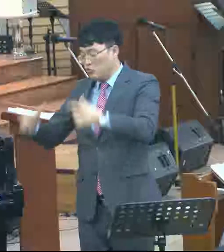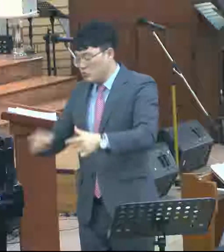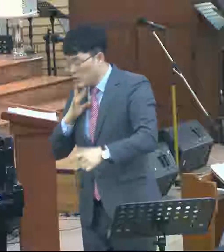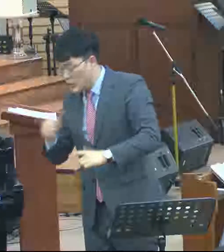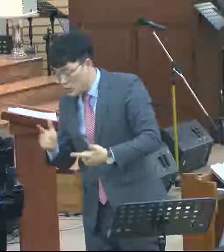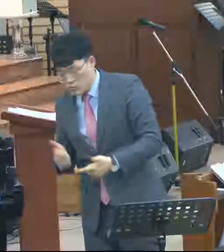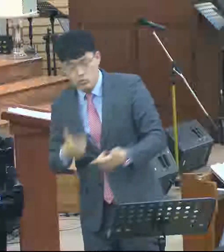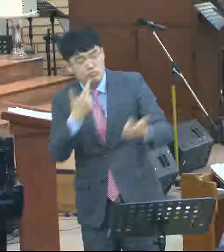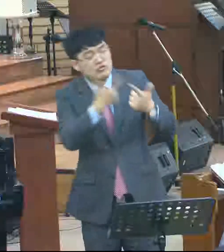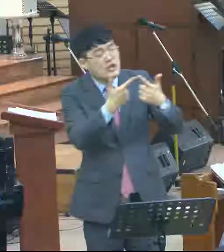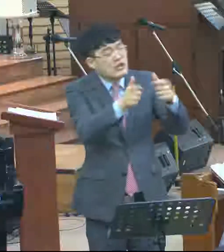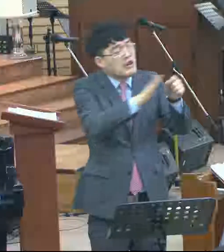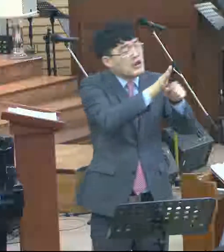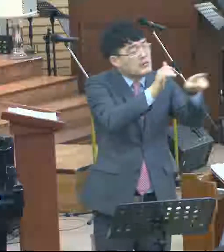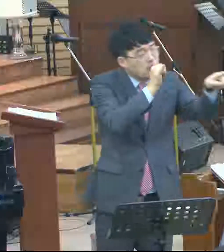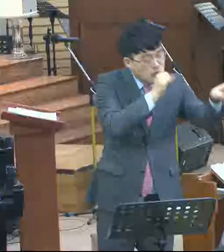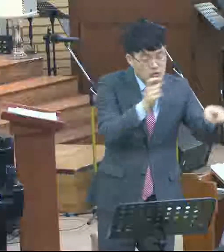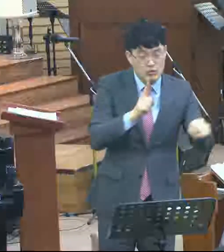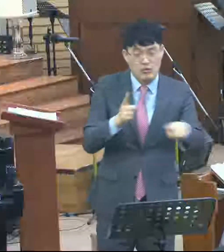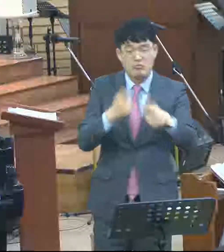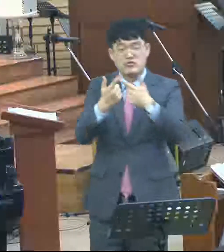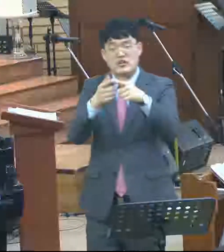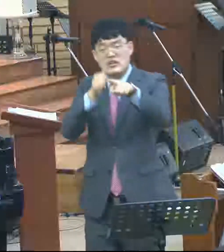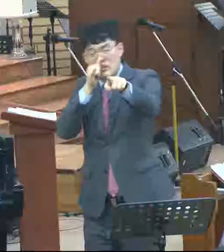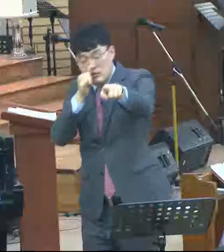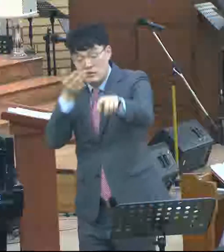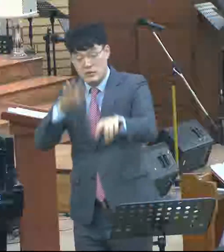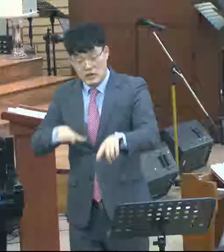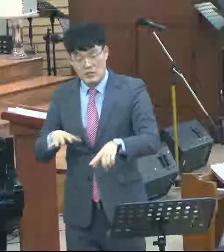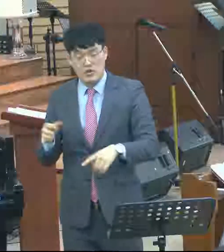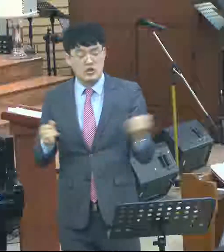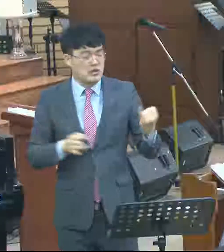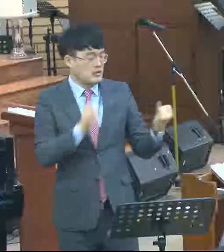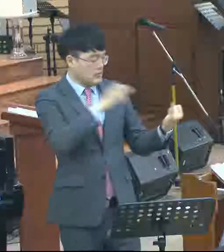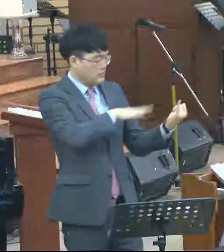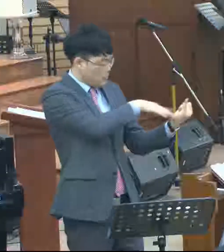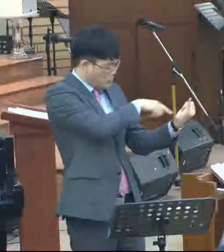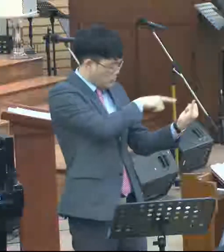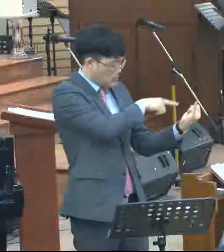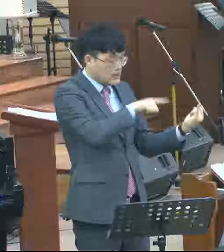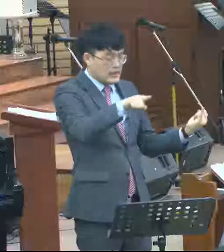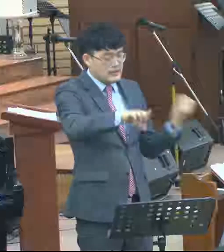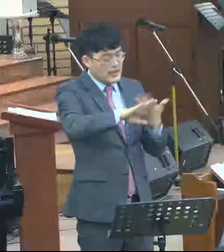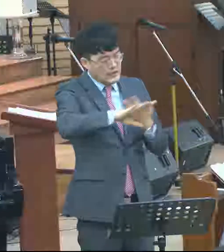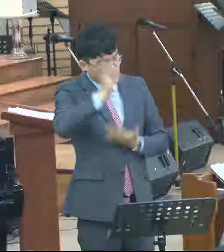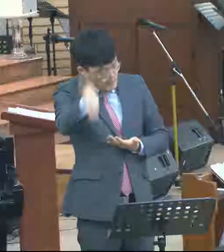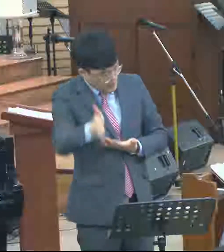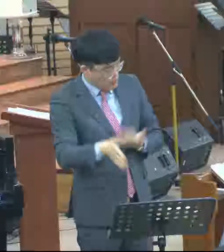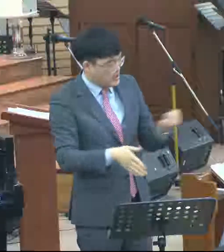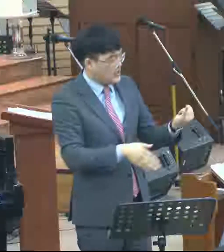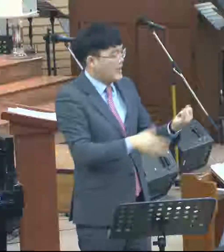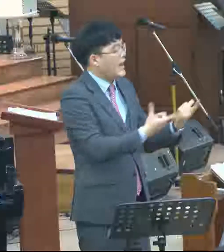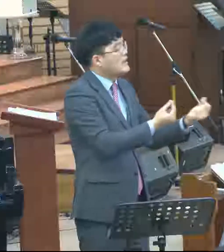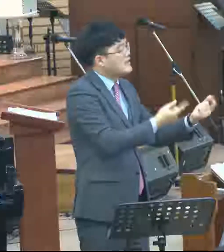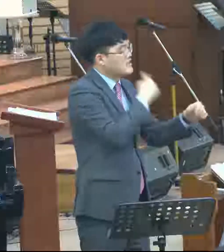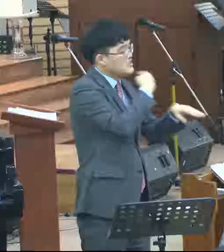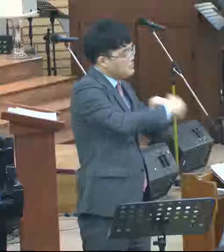있는데 여성들로 하여금 결혼할 수 있는 자유를 막으시면서 이 안에서 골라라 이러는